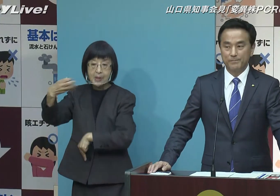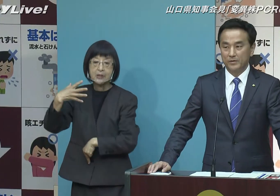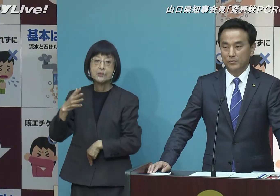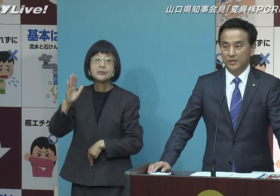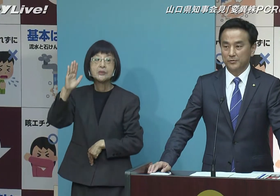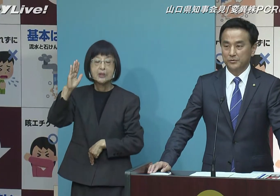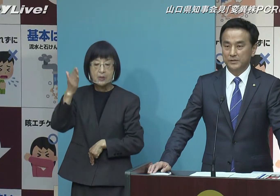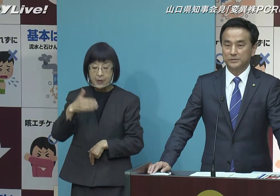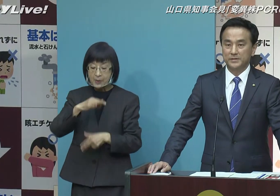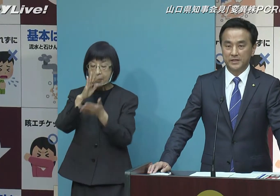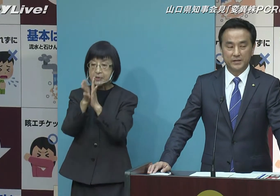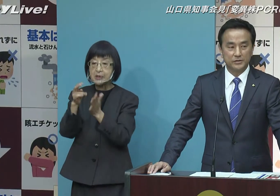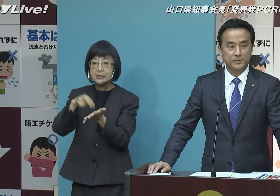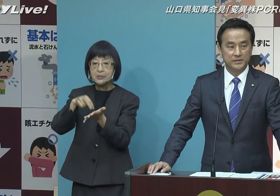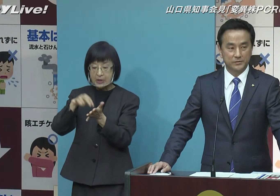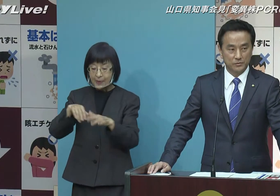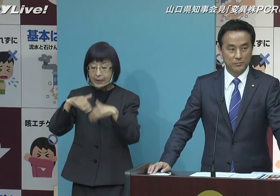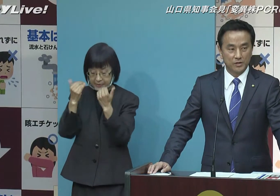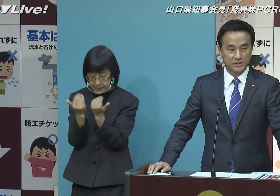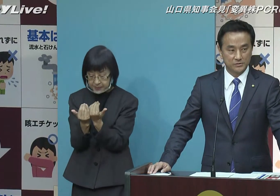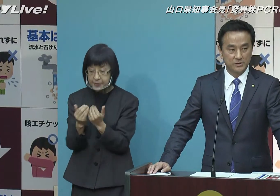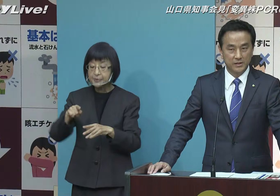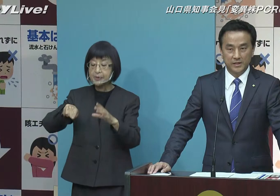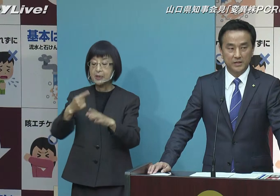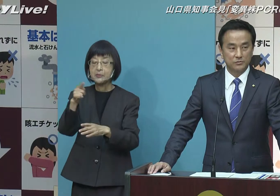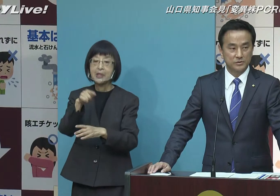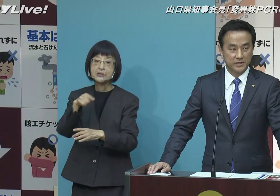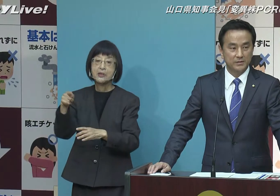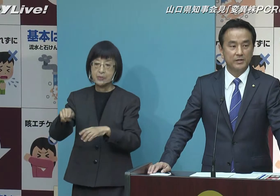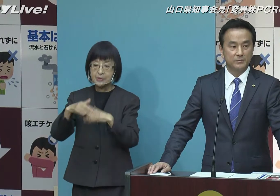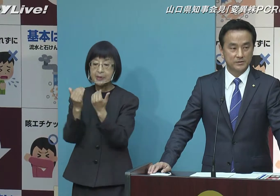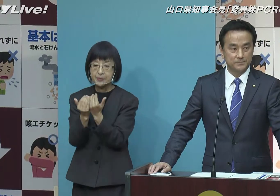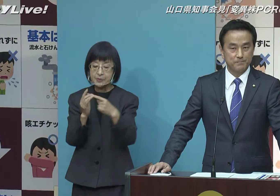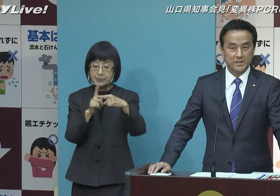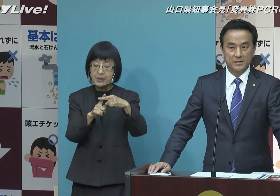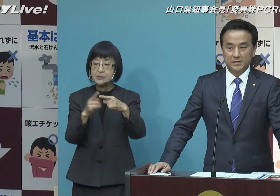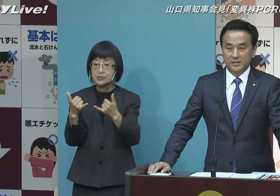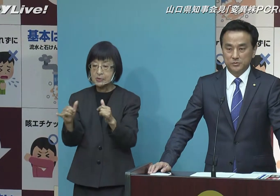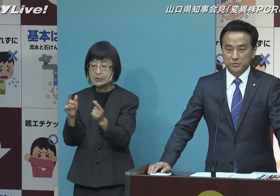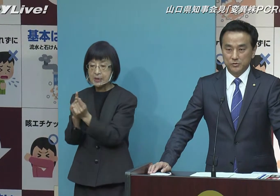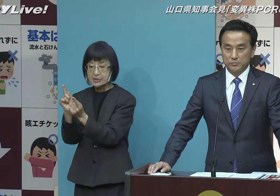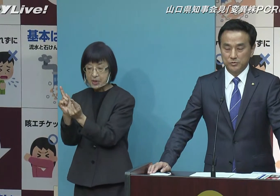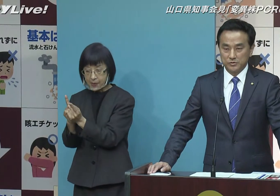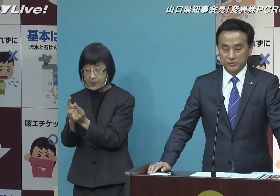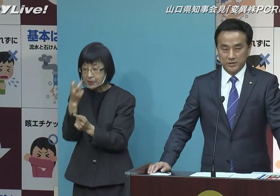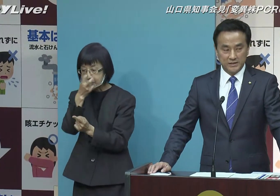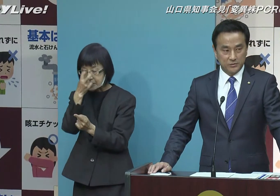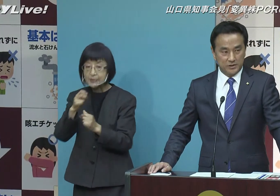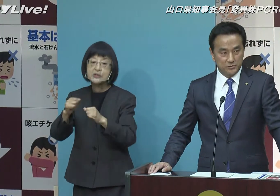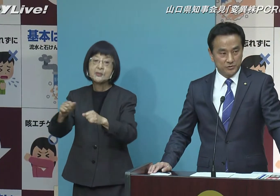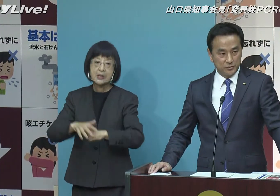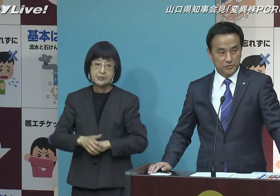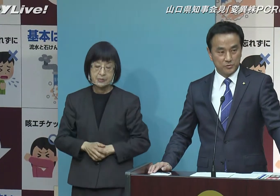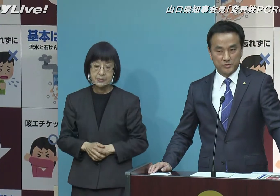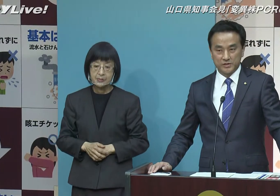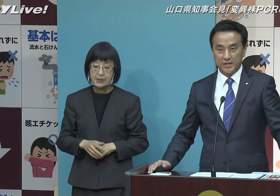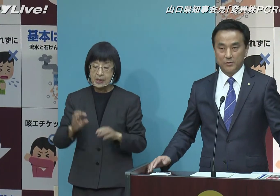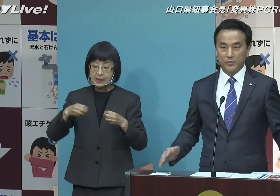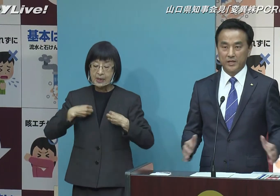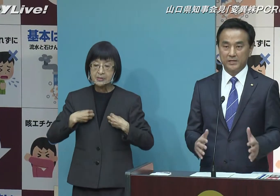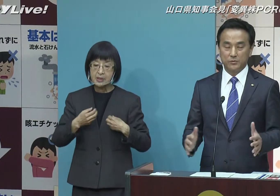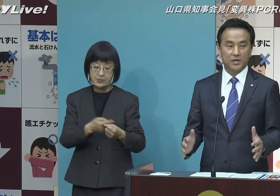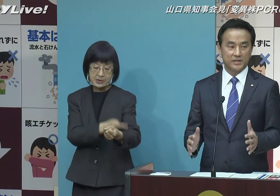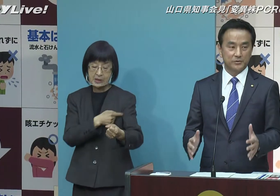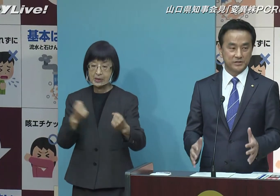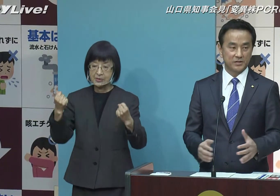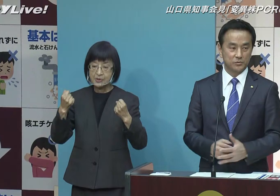れども、本県においてはすべて 100% 漏らさず把握をしてまいります。 それともう一つはその感染力が非常に強いということですから、これ